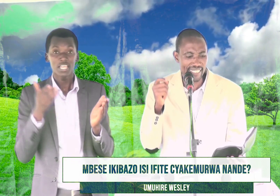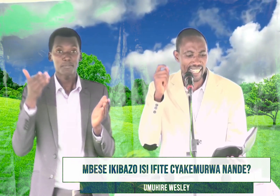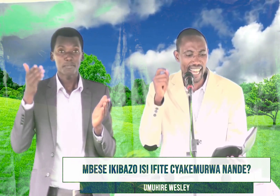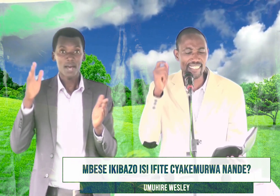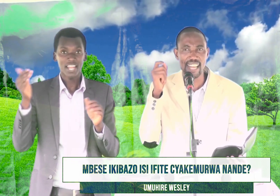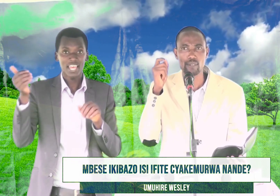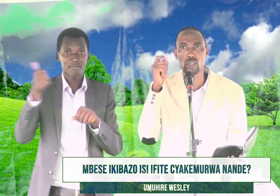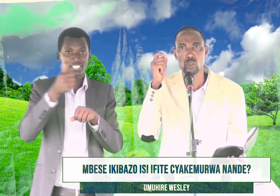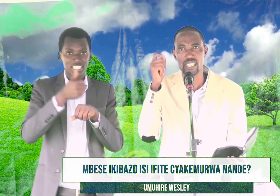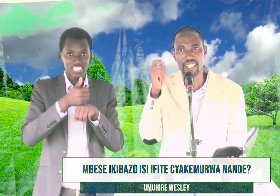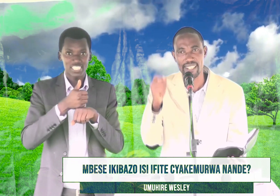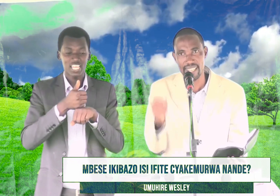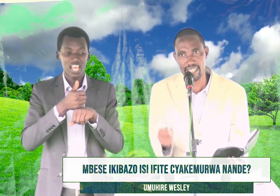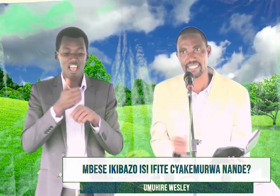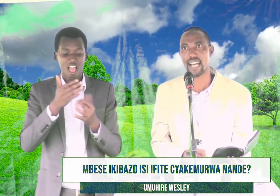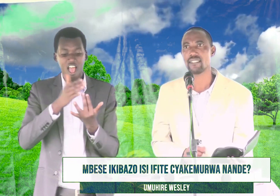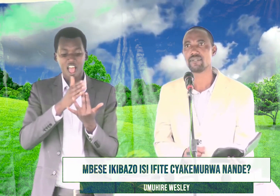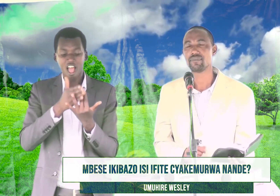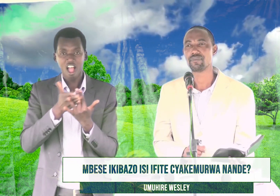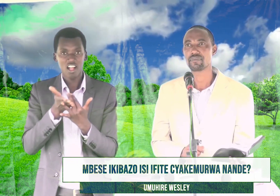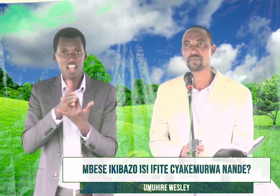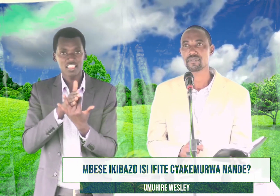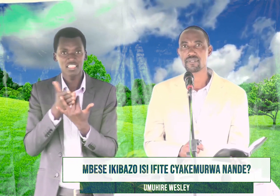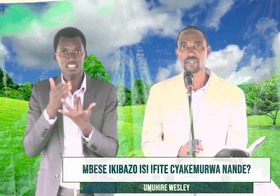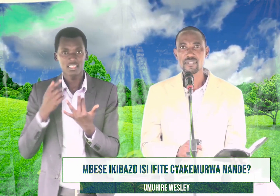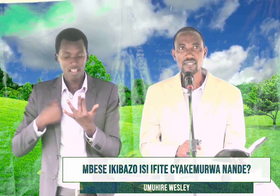ibagirire neza kandi natwe itugirire neza